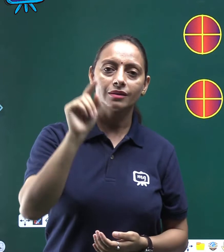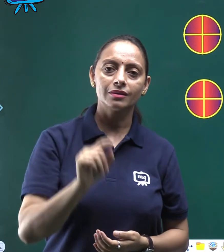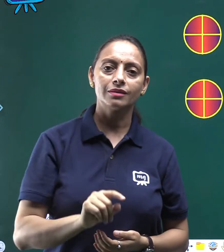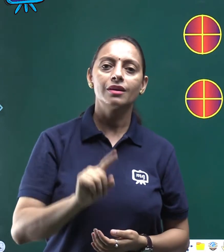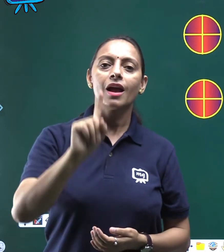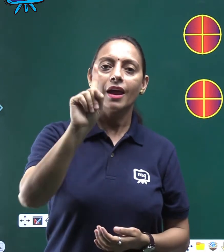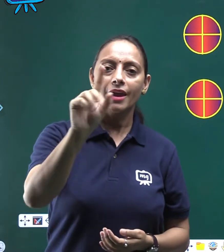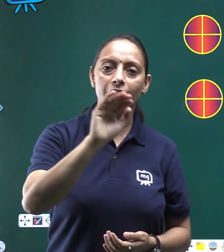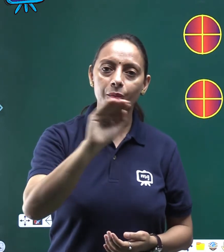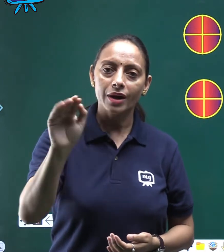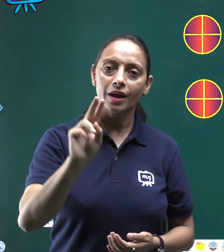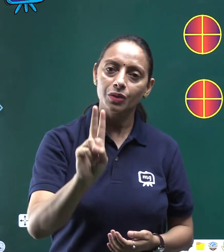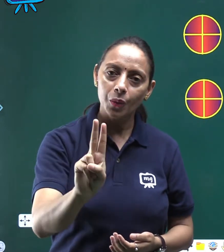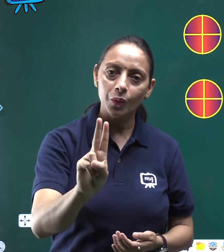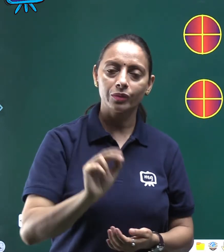2/1/2।